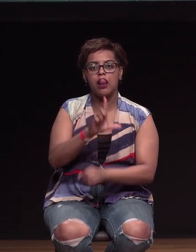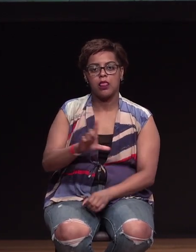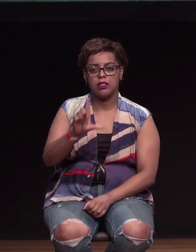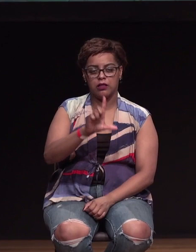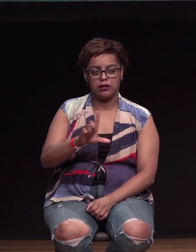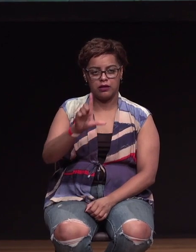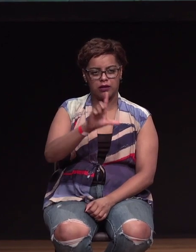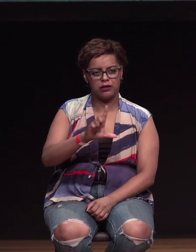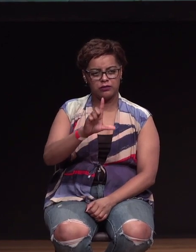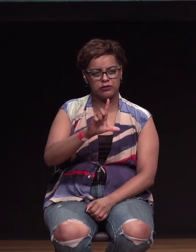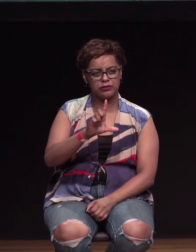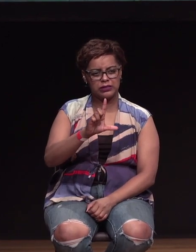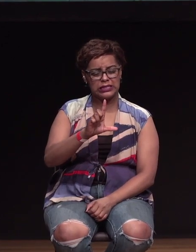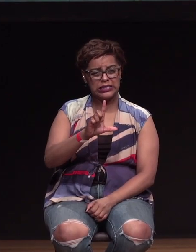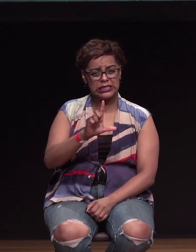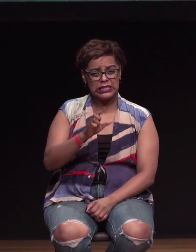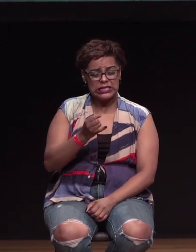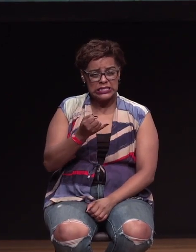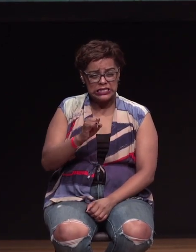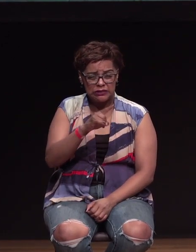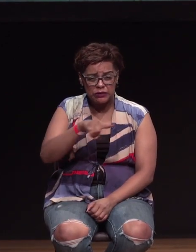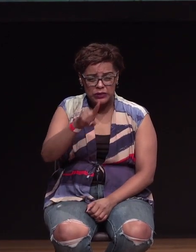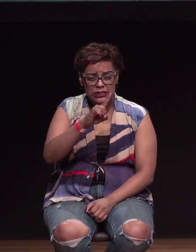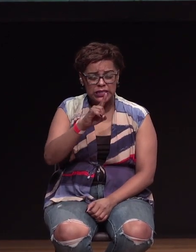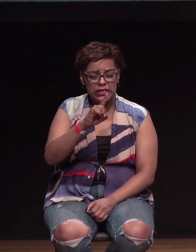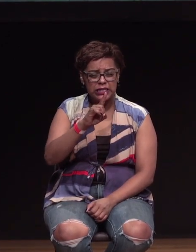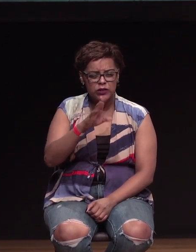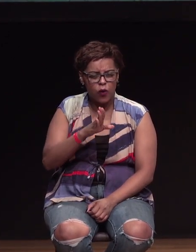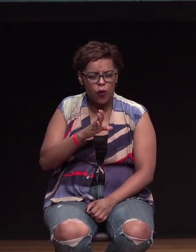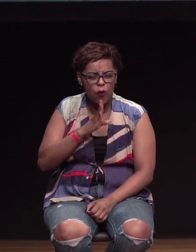E se a gente vê os finalistas